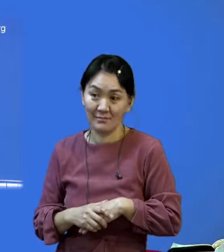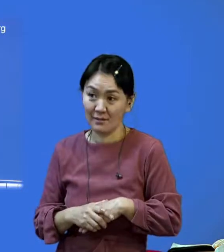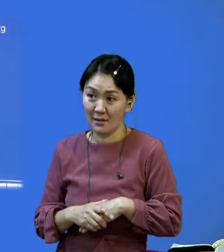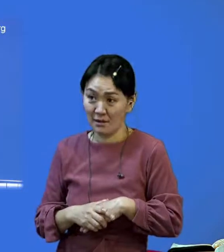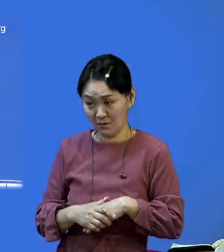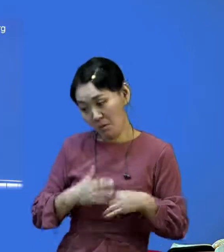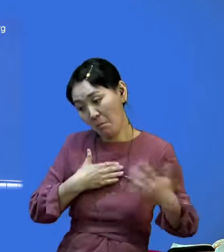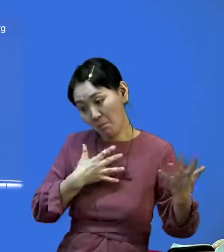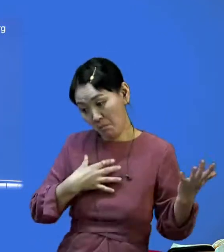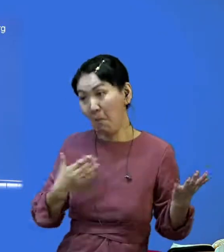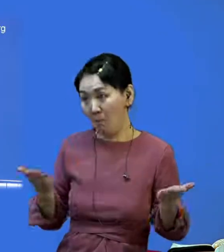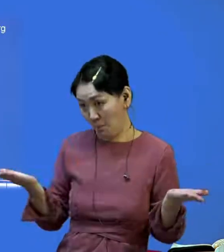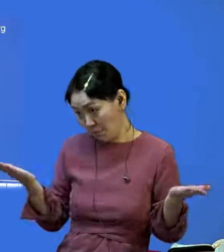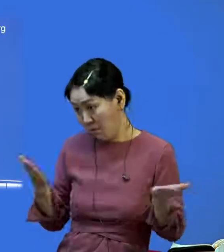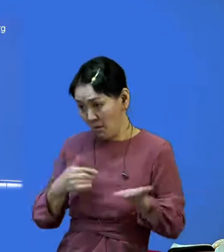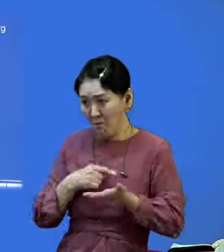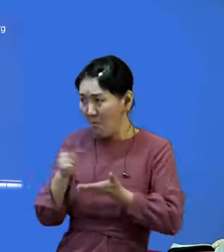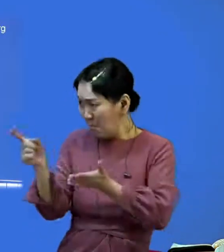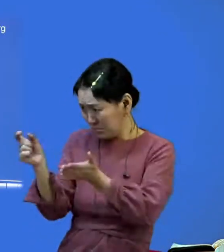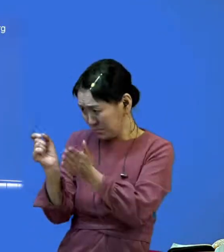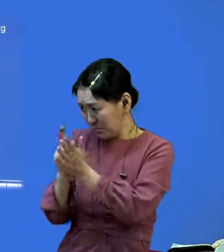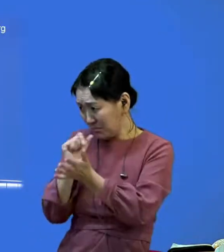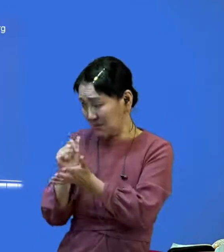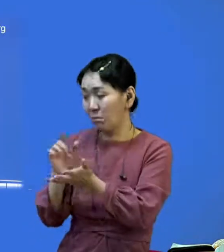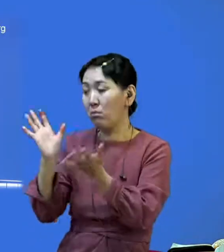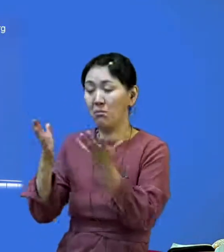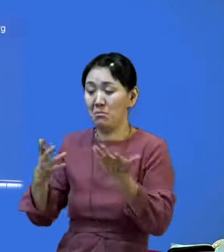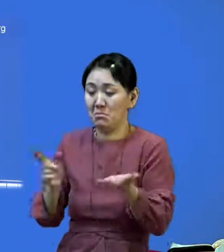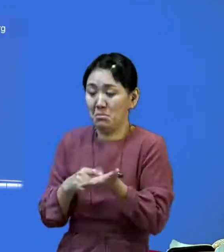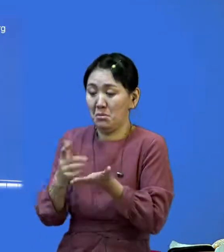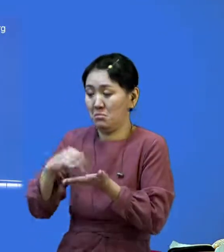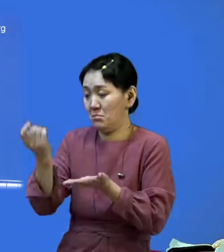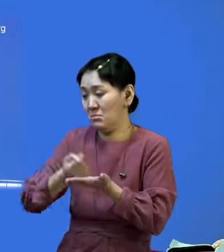Байхгүй байх зүйлийг байхгүй л болгох хэрэгтэй шүү дээ.